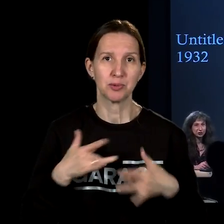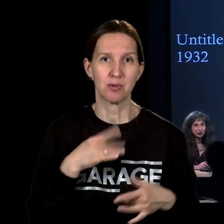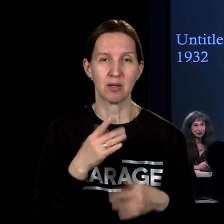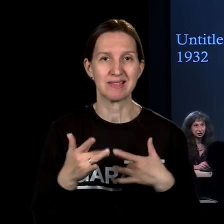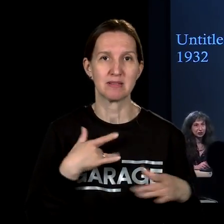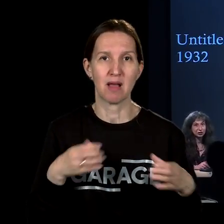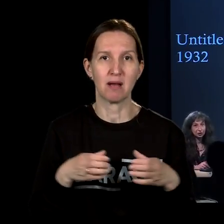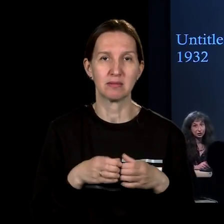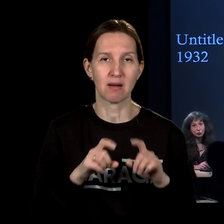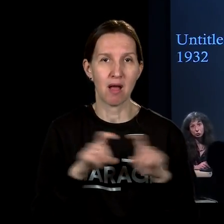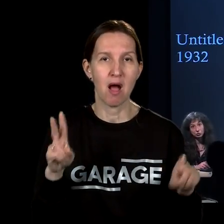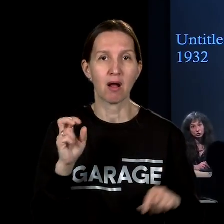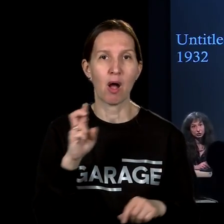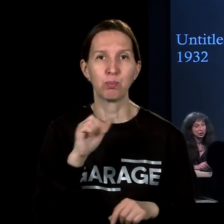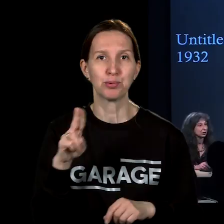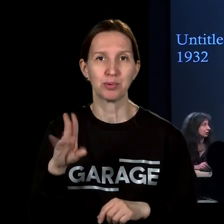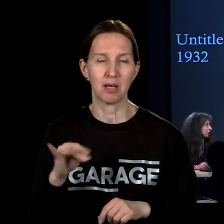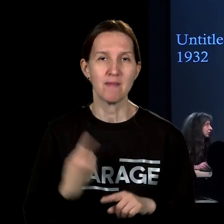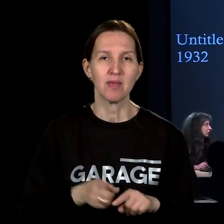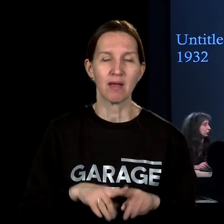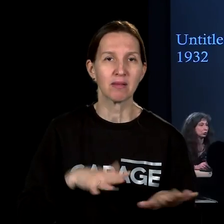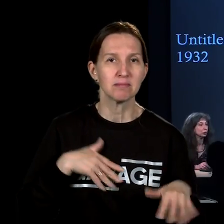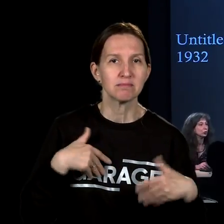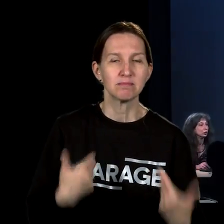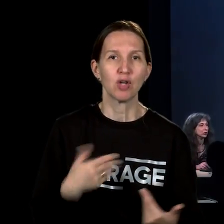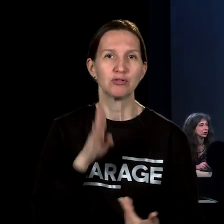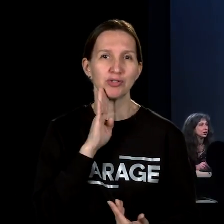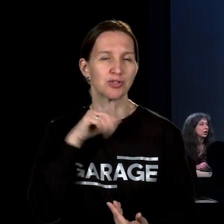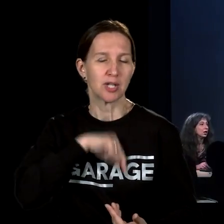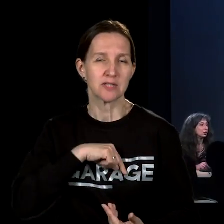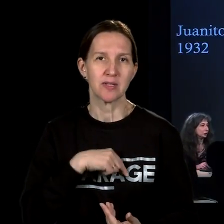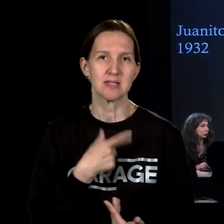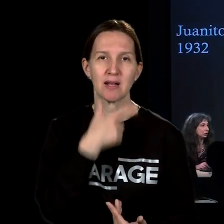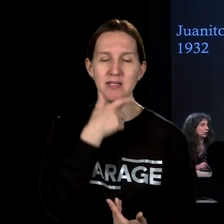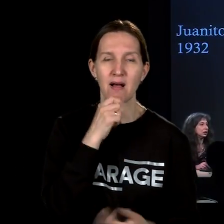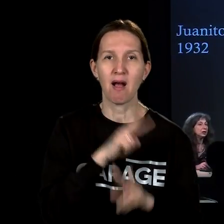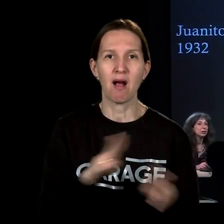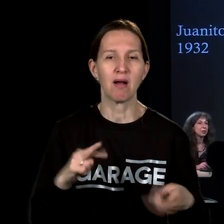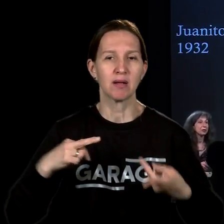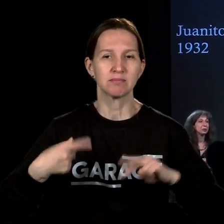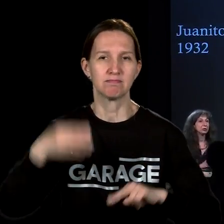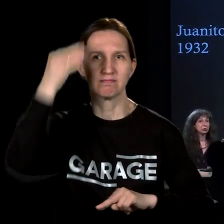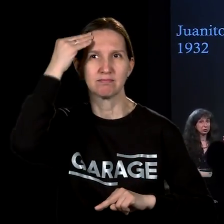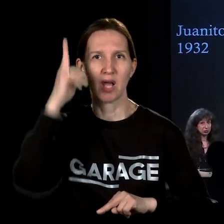женственный красота, как некий код, как некая условность. Вот. И